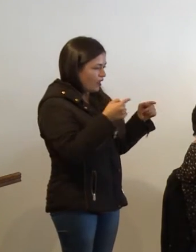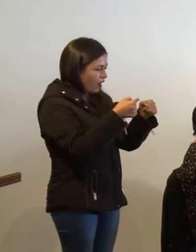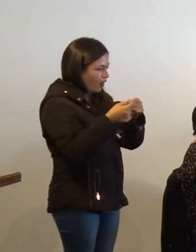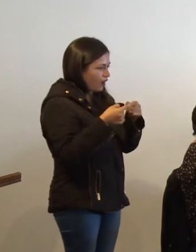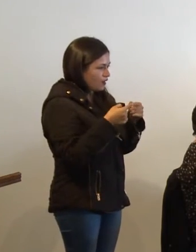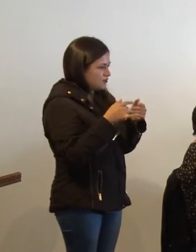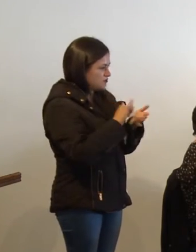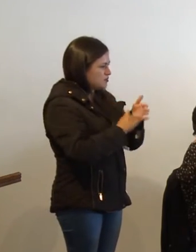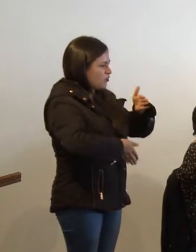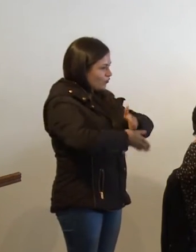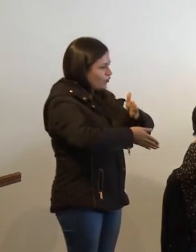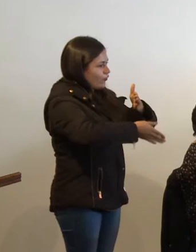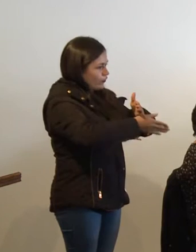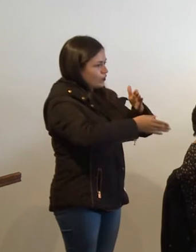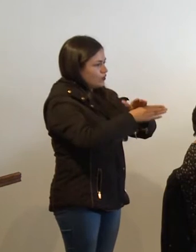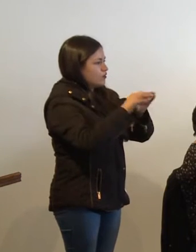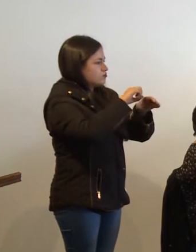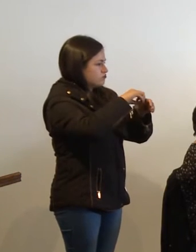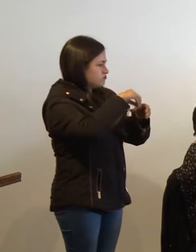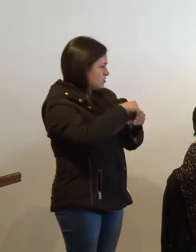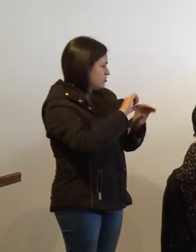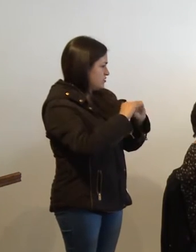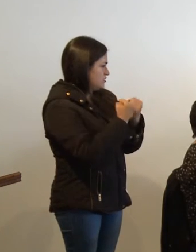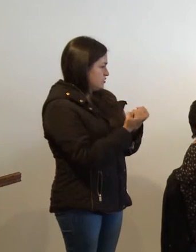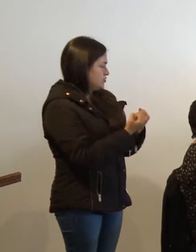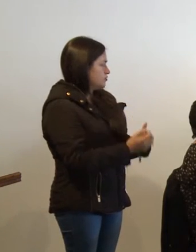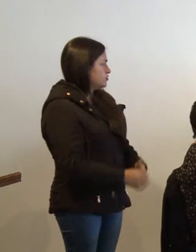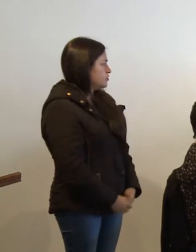Por eso, pues,